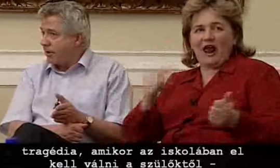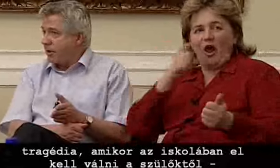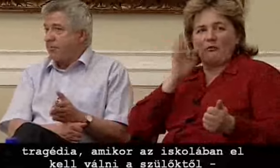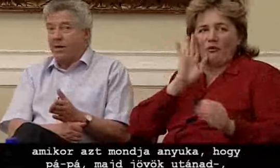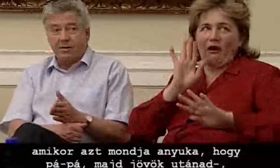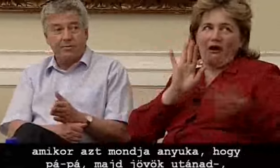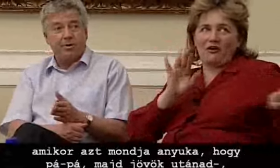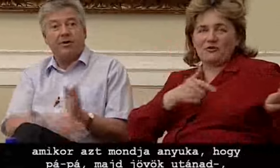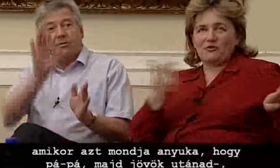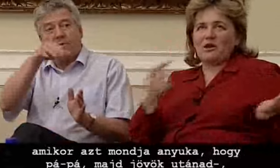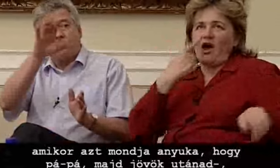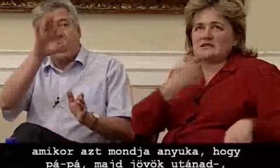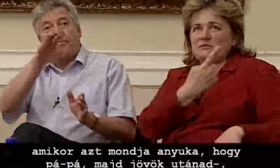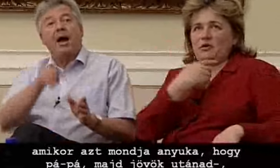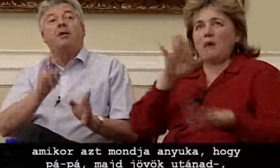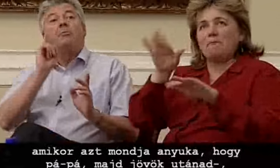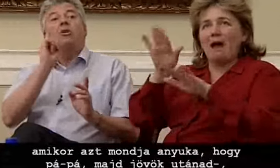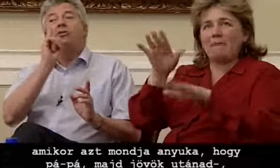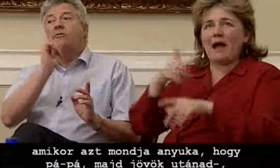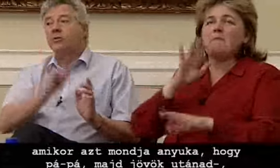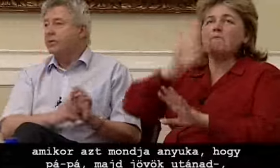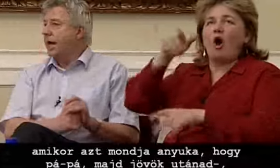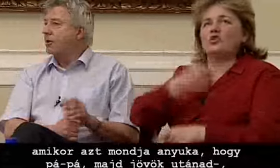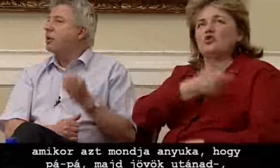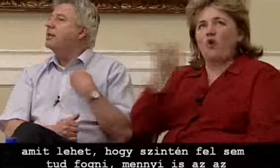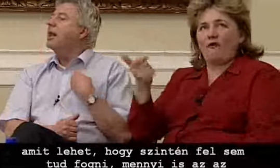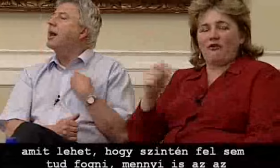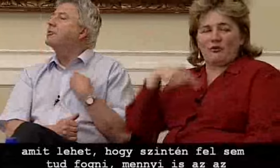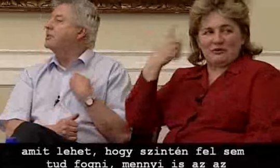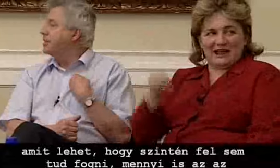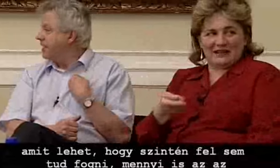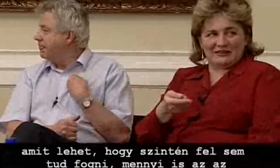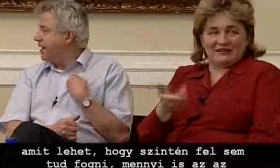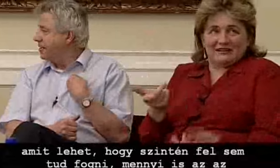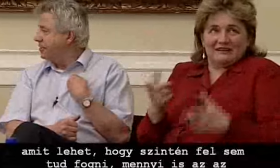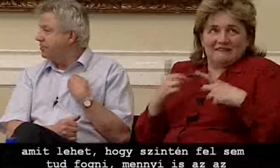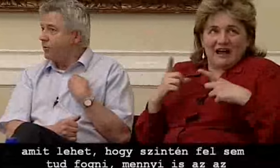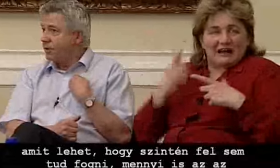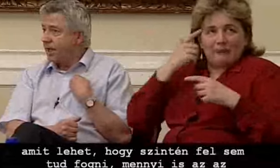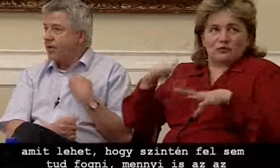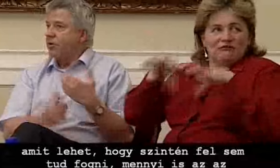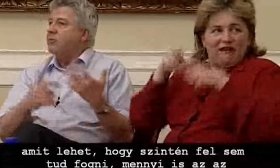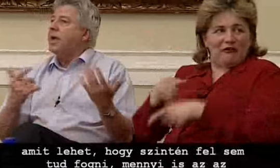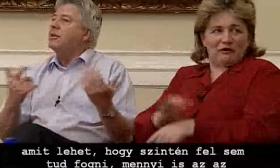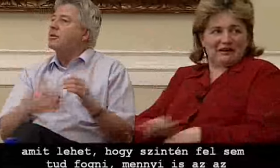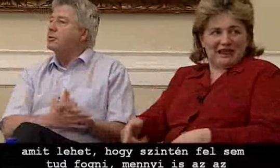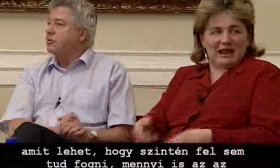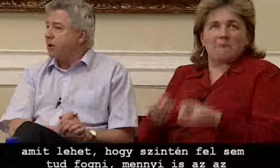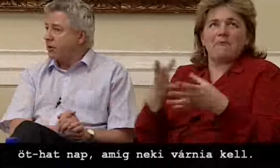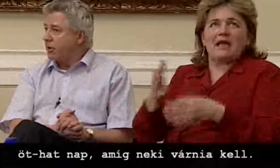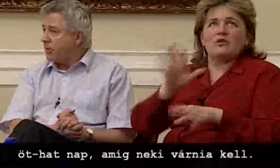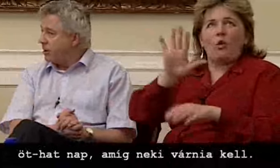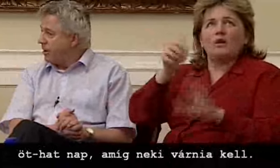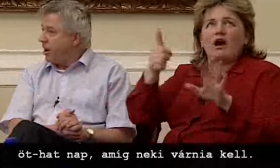szülőtől, mert azt mondja anyuka, hogy pápá, majd jövök utánad, amit lehet, hogy szintén fel se tud fogni, hogy mennyi az az